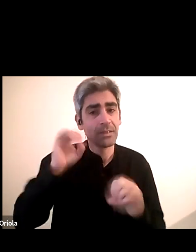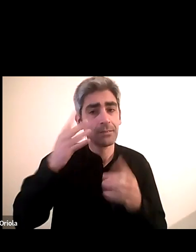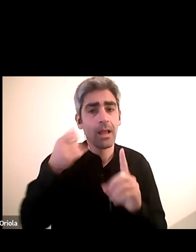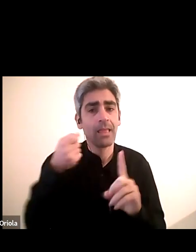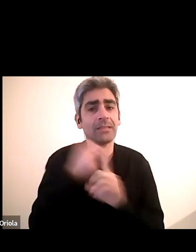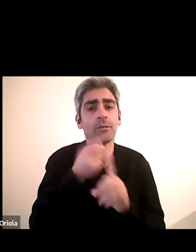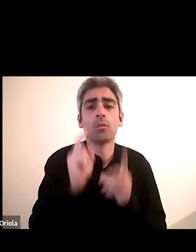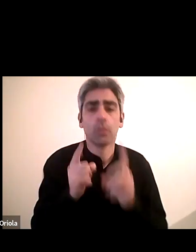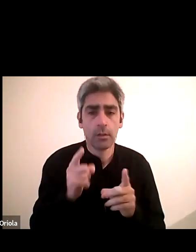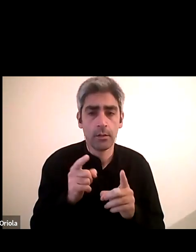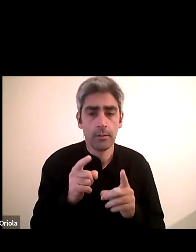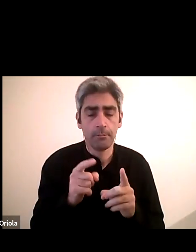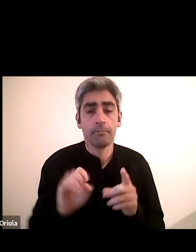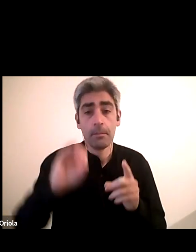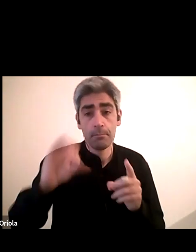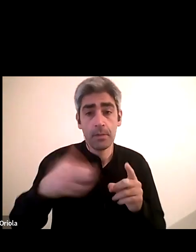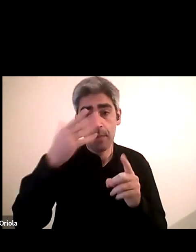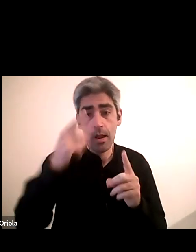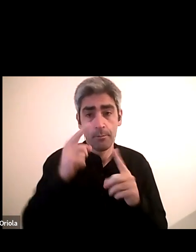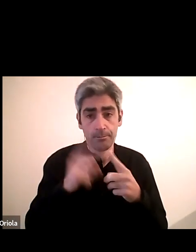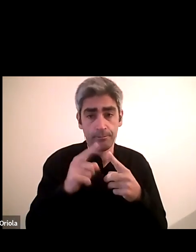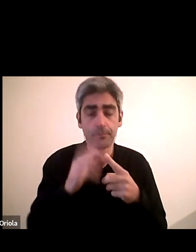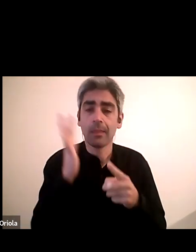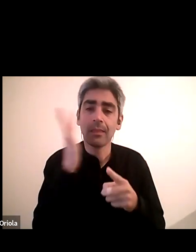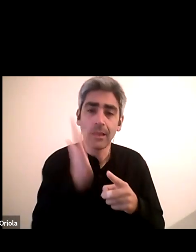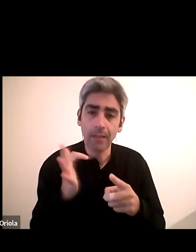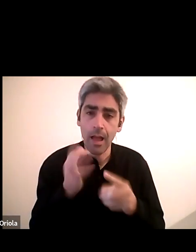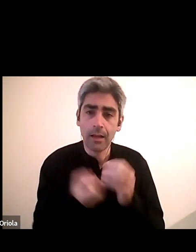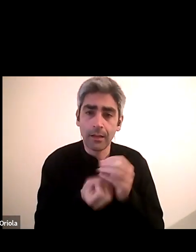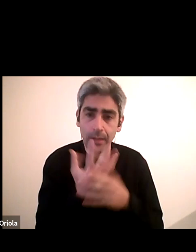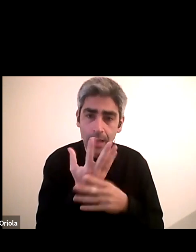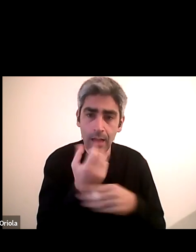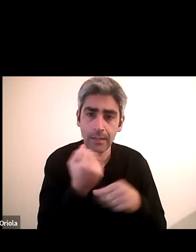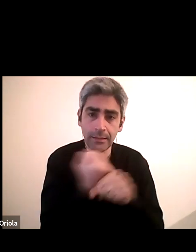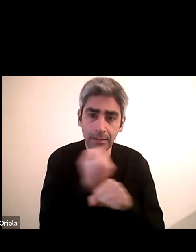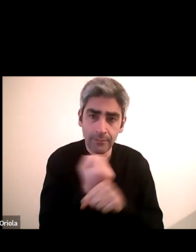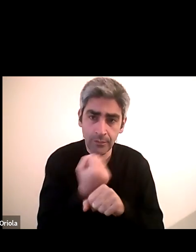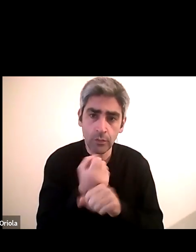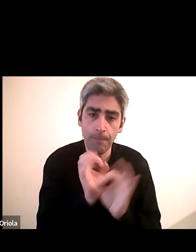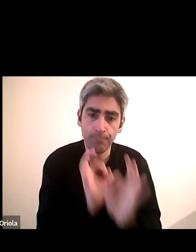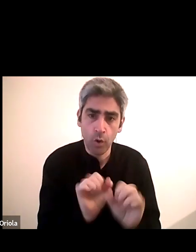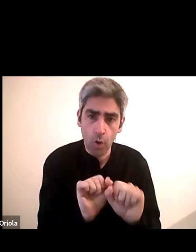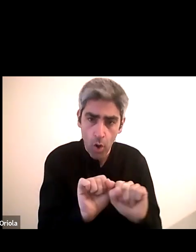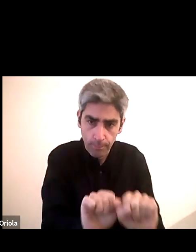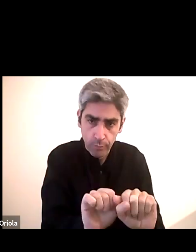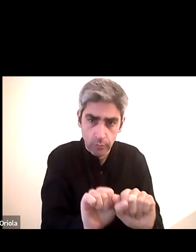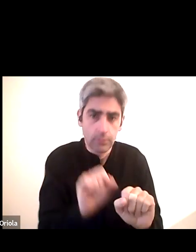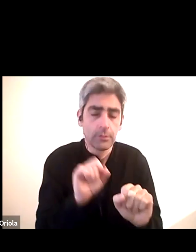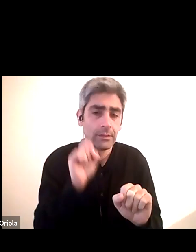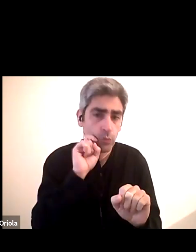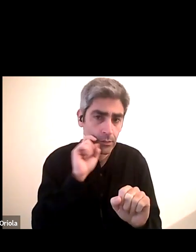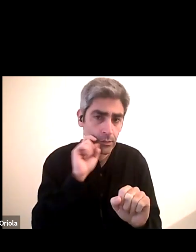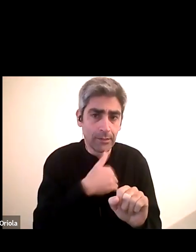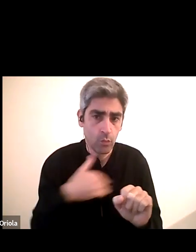em primeiro lugar, tentar criar serviços próprios de segurança e saúde do